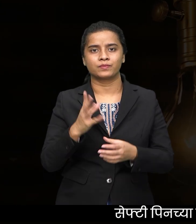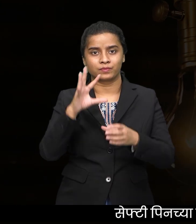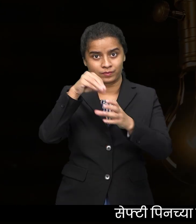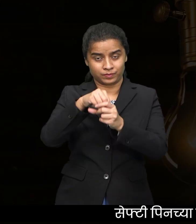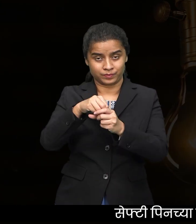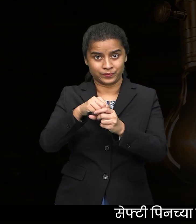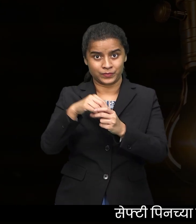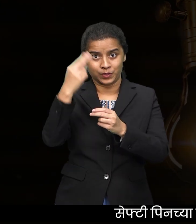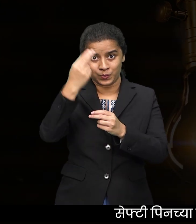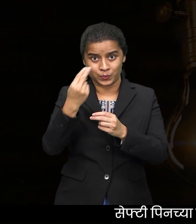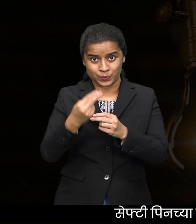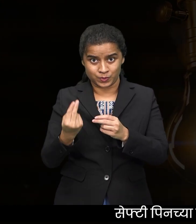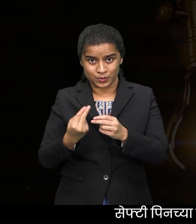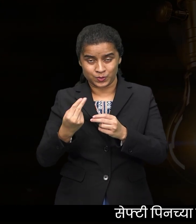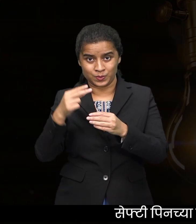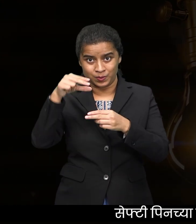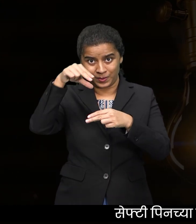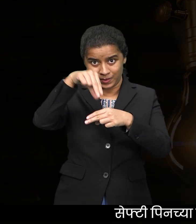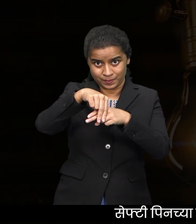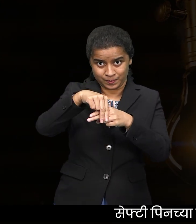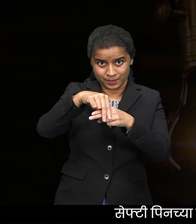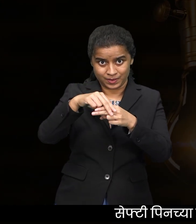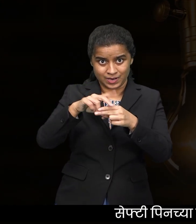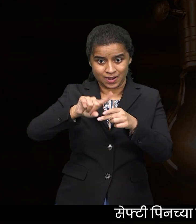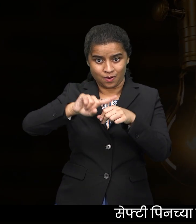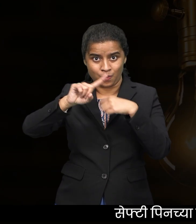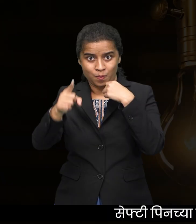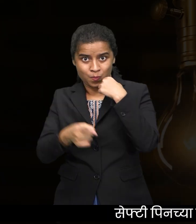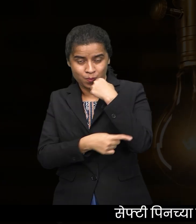सेफ्टी पिनच्या एका टोकावरील रिंगमध्ये